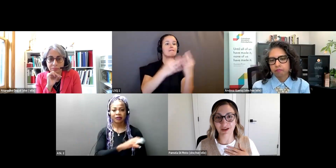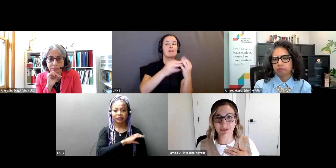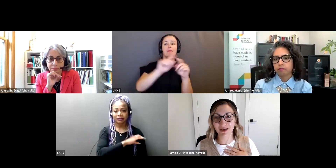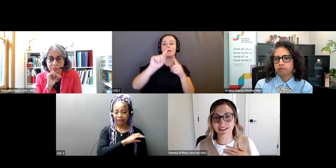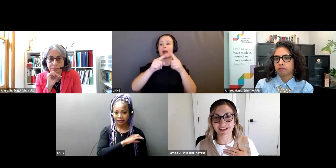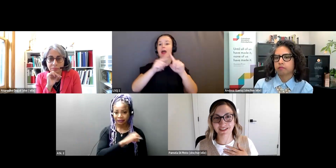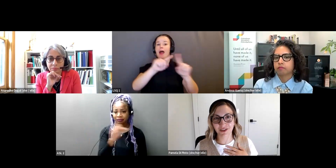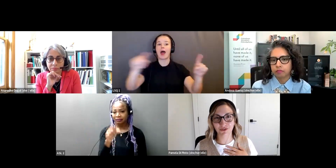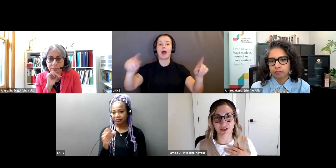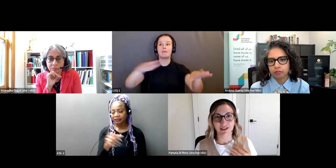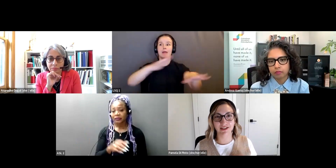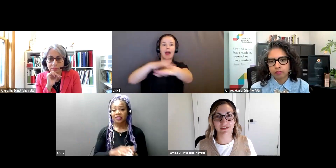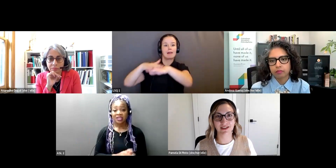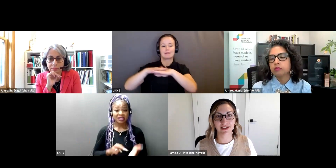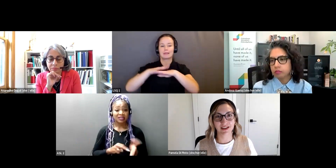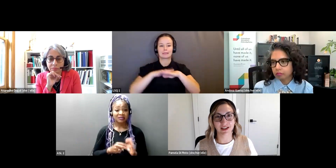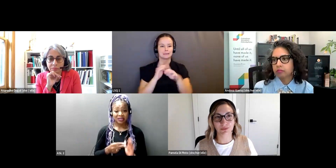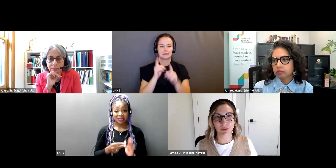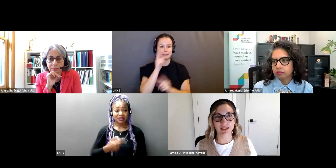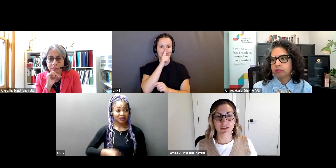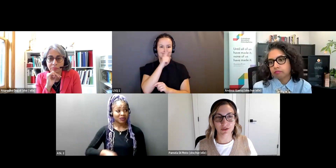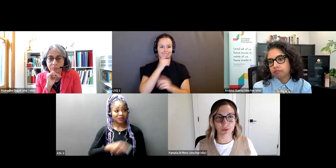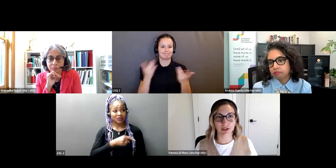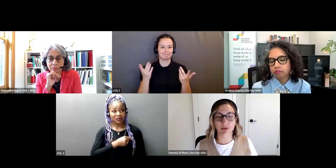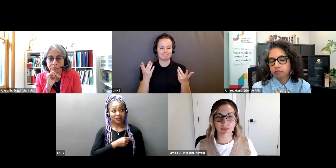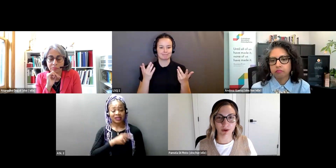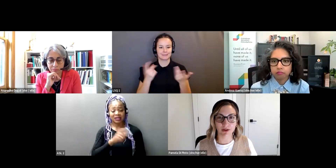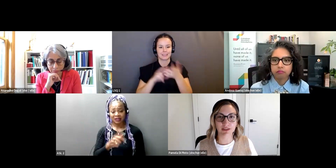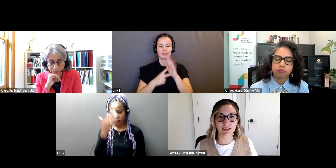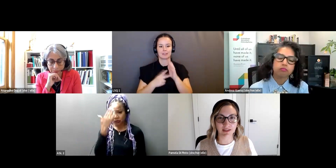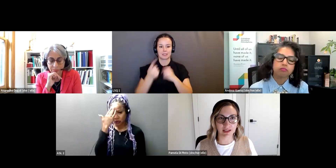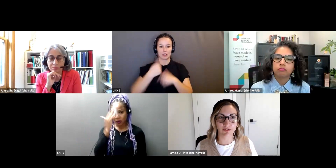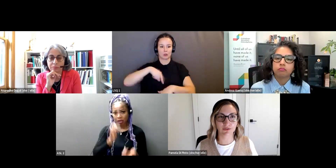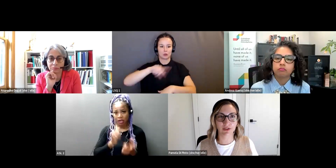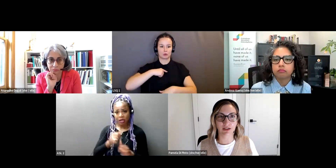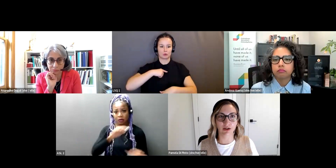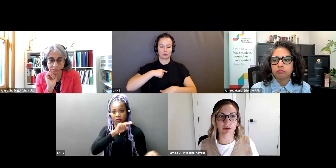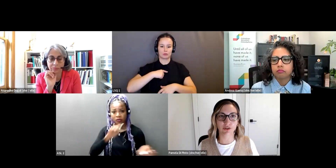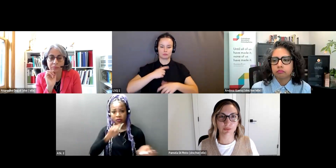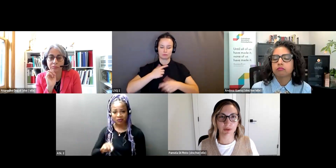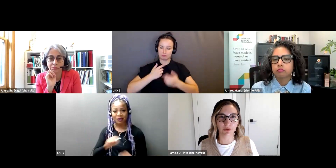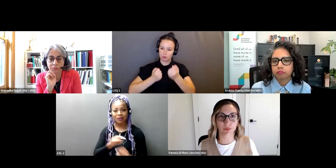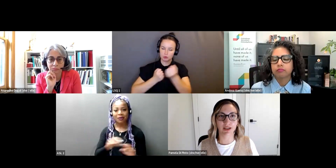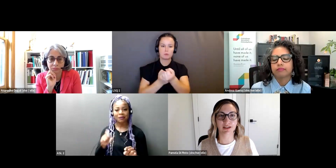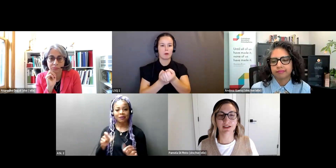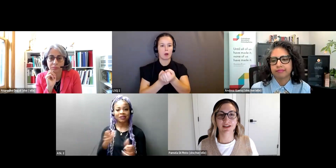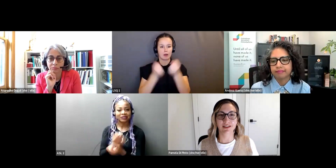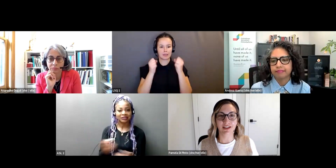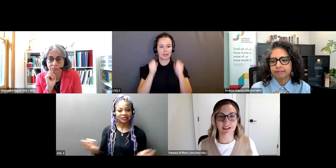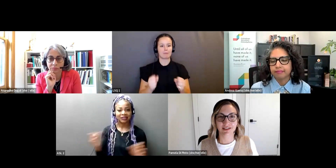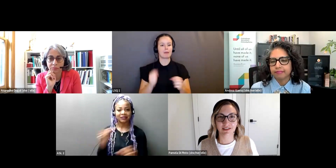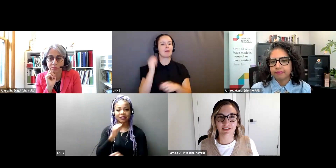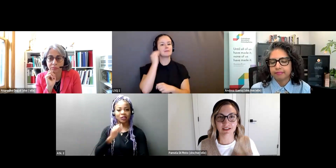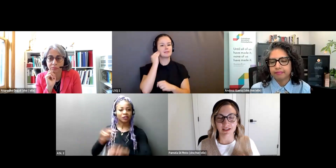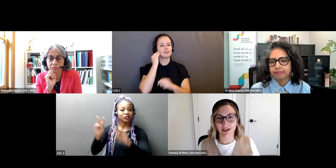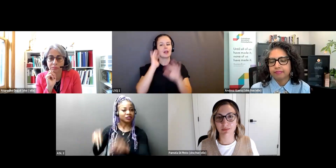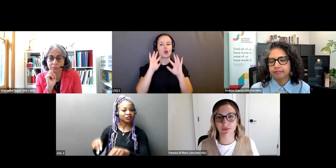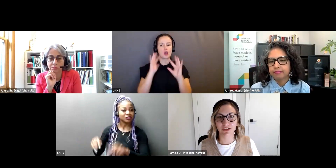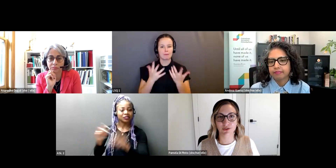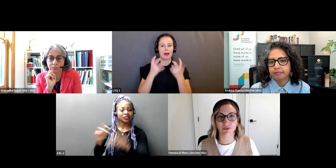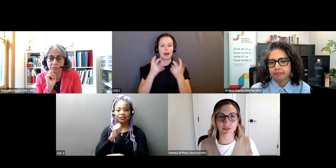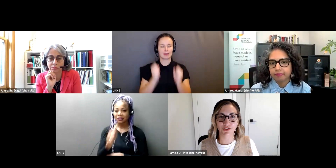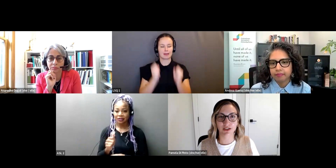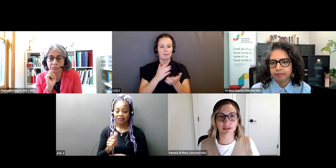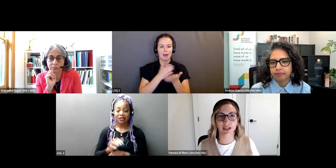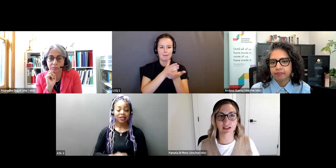amis, les autorités. C'est pour cela que nous sommes en première ligne et nous devons savoir comment répondre de façon